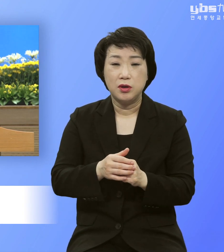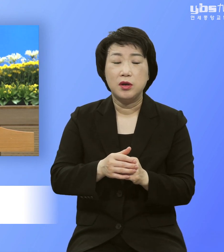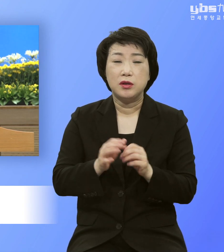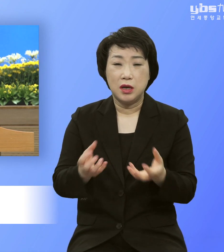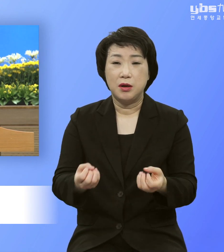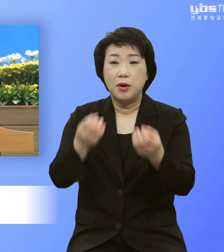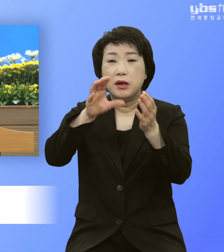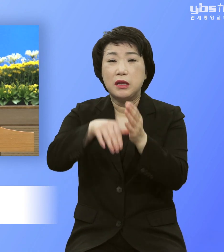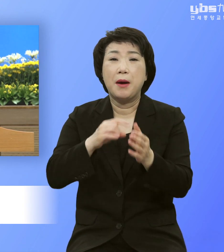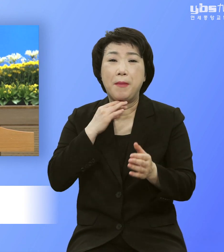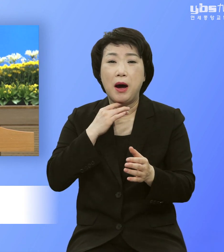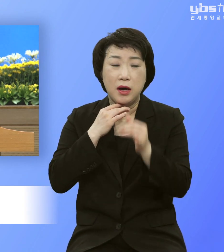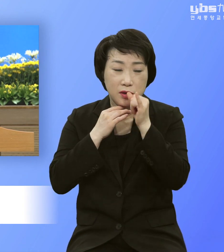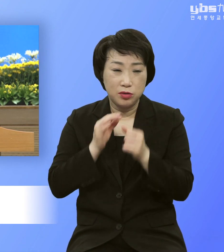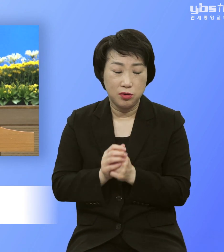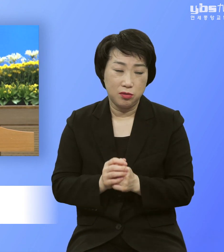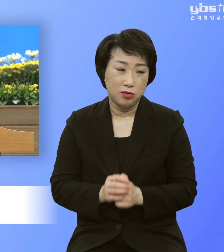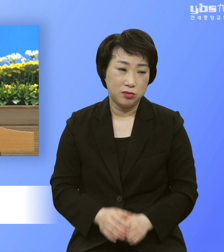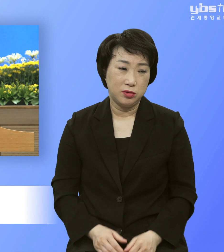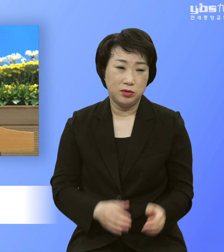그리고 따로 부흥회를 또 해.